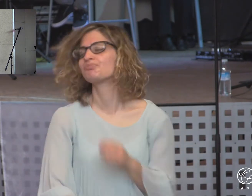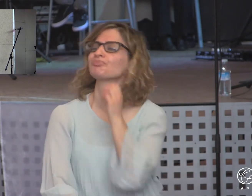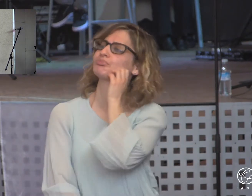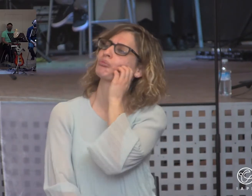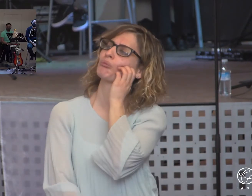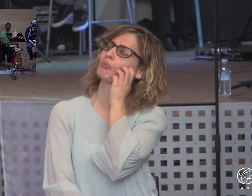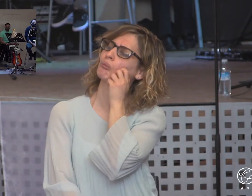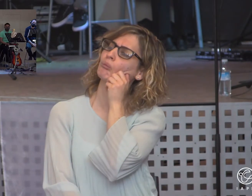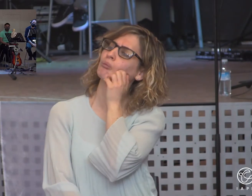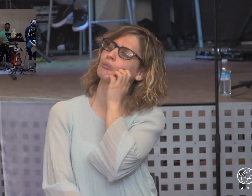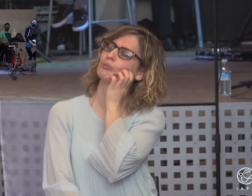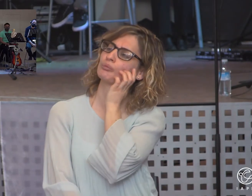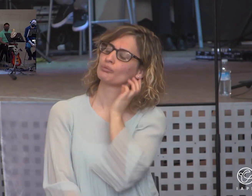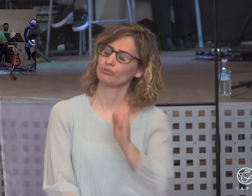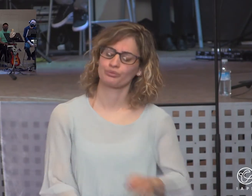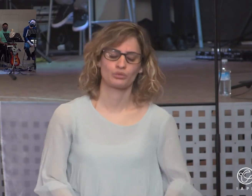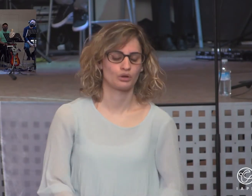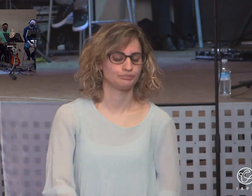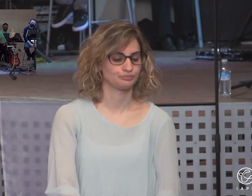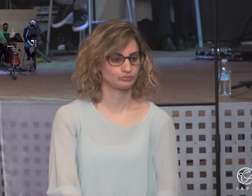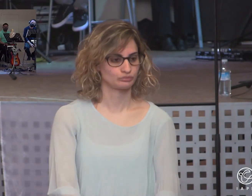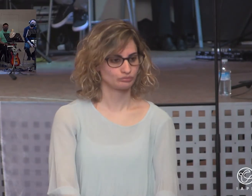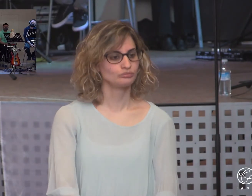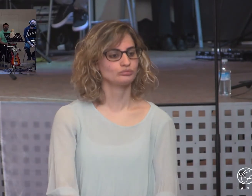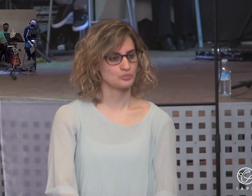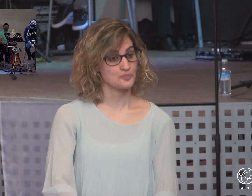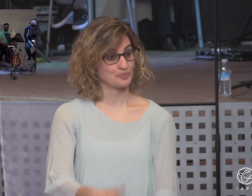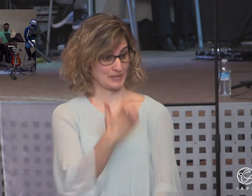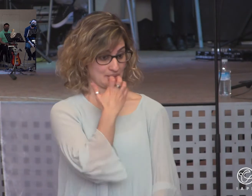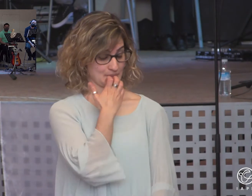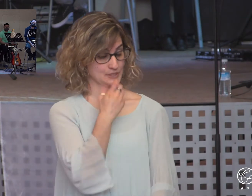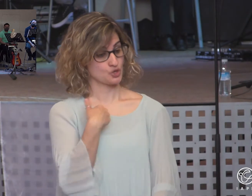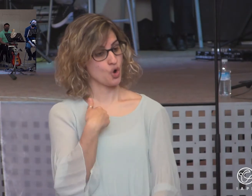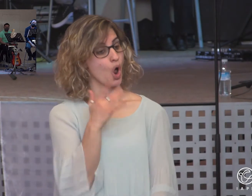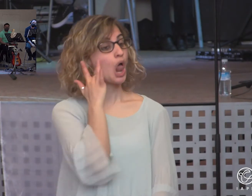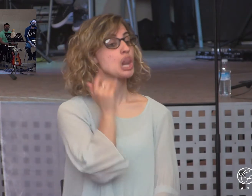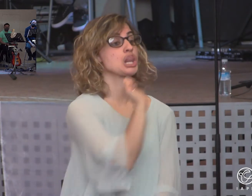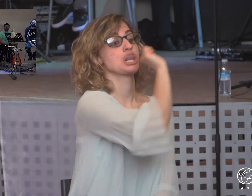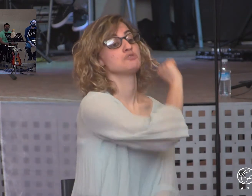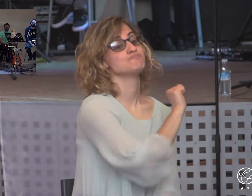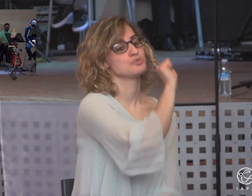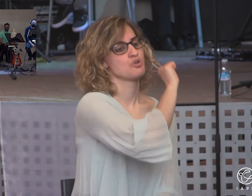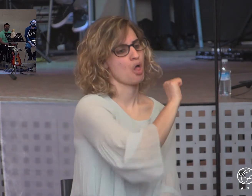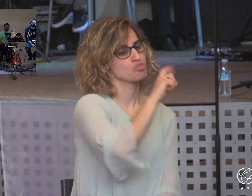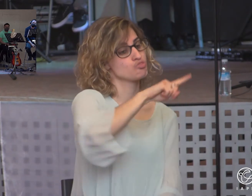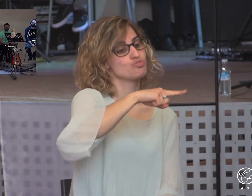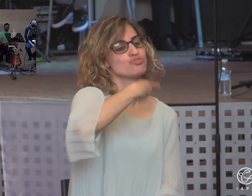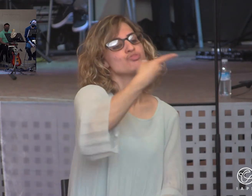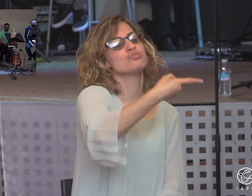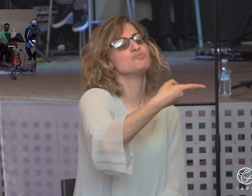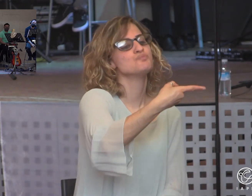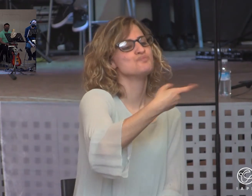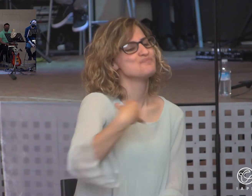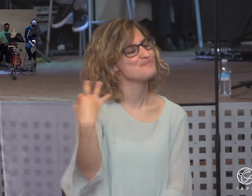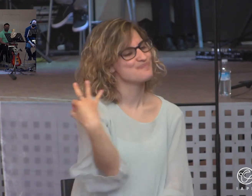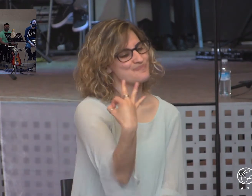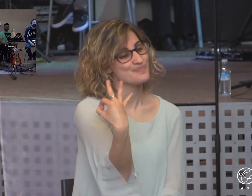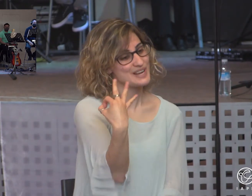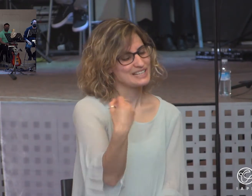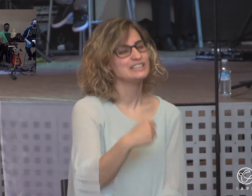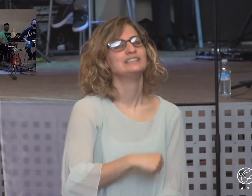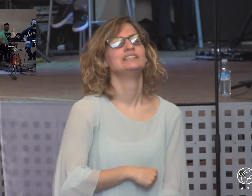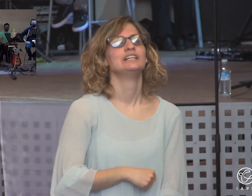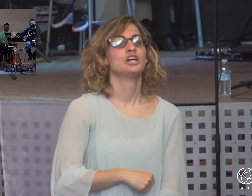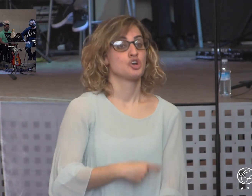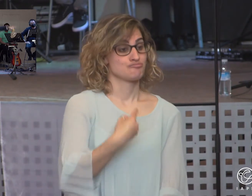¿Y qué va a pasar? Pues Hechos 2:47 nos lo dice: alabando y teniendo